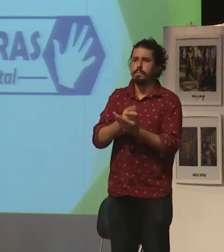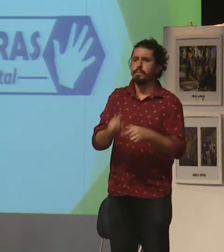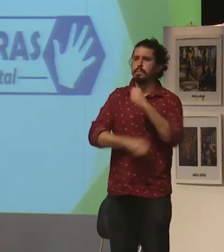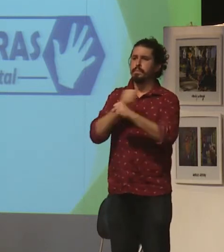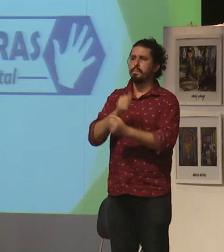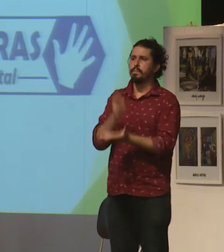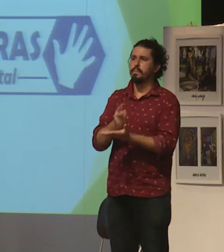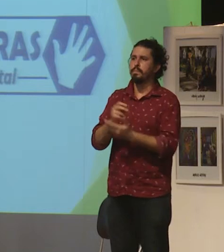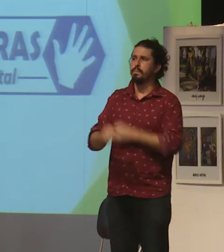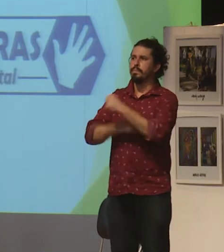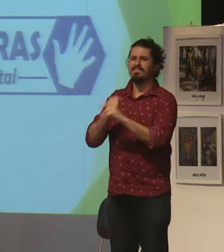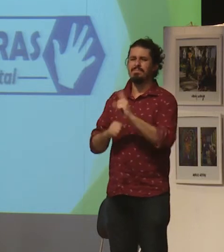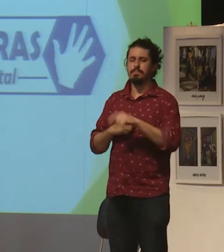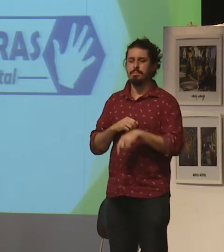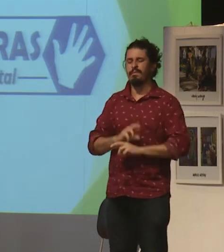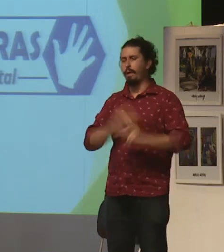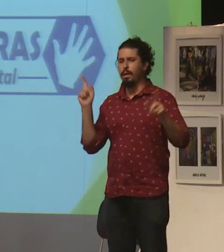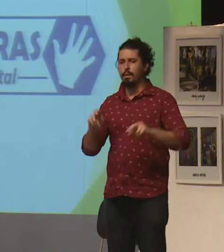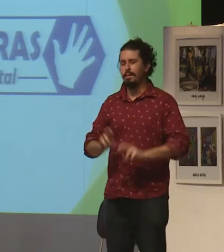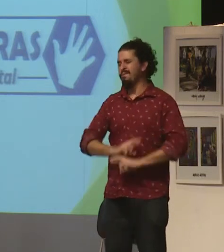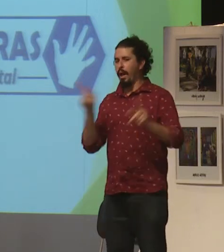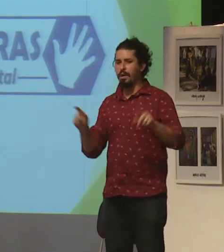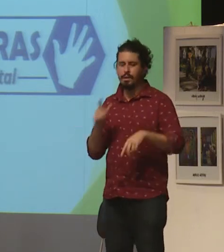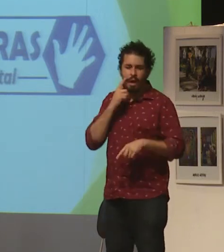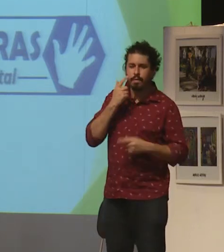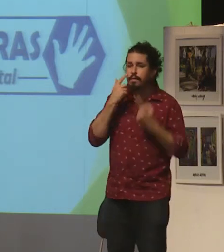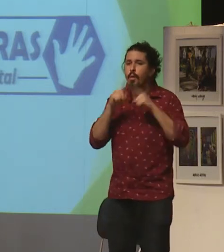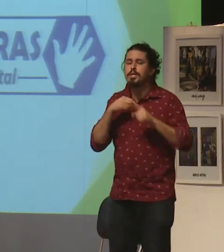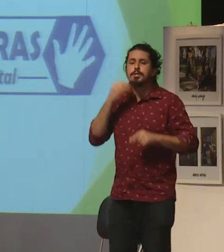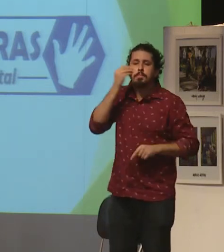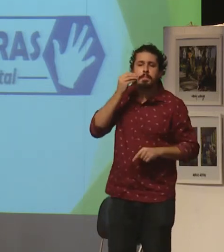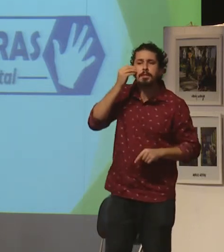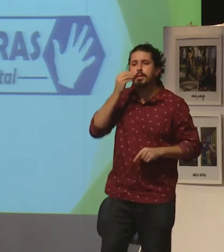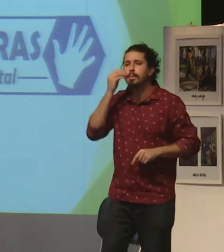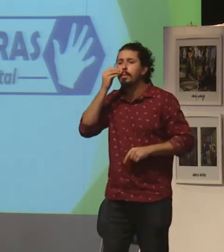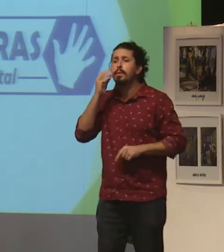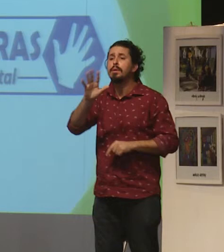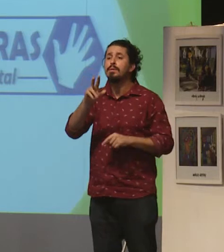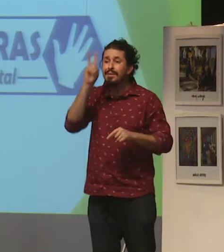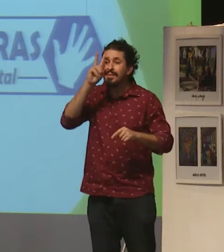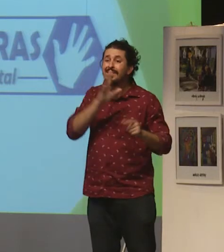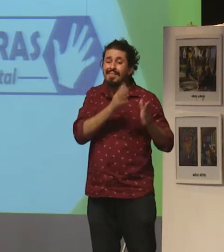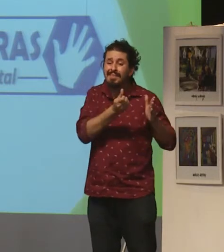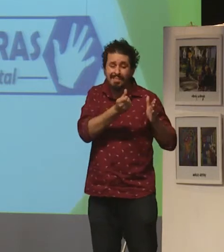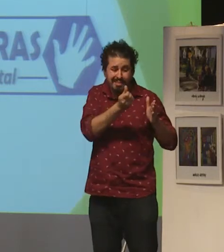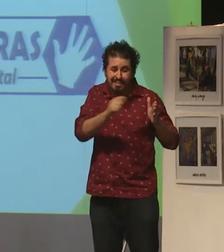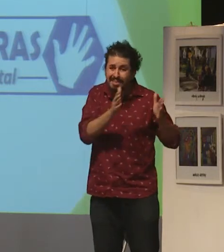assim, porque todo ano era o mesmo conteúdo que eu aplicava, o mesmo conteúdo, só para pessoas diferentes, né? As experiências eram a mesma. Mas são